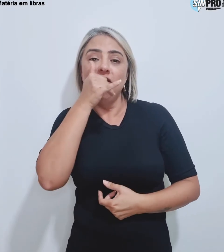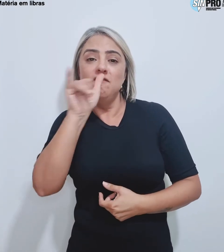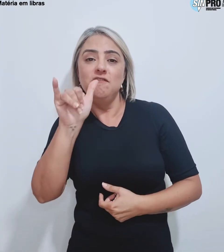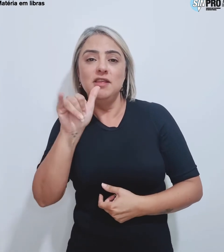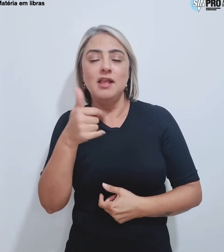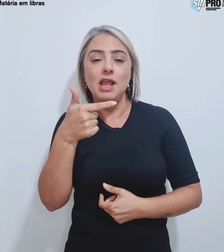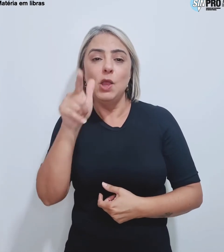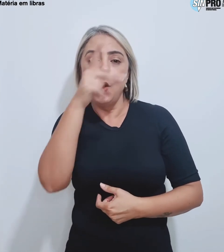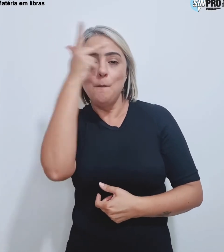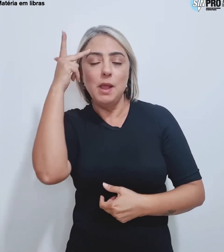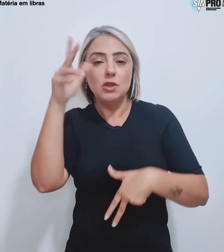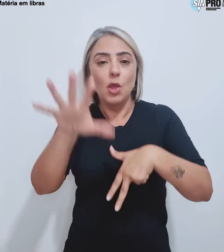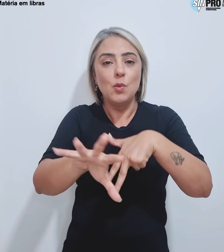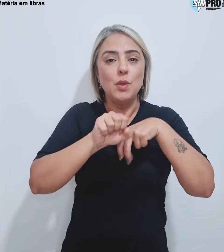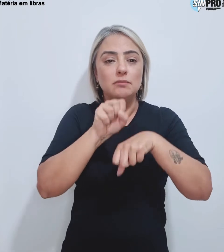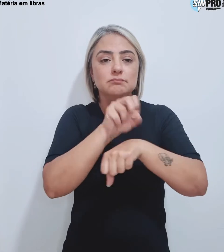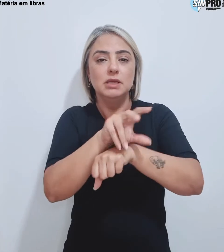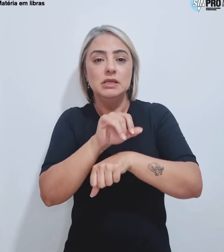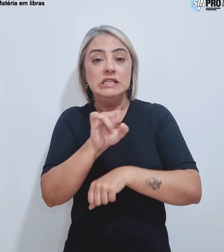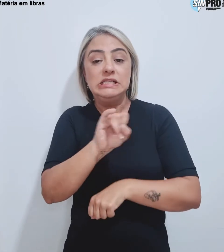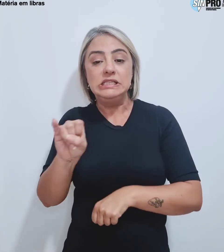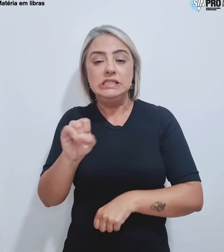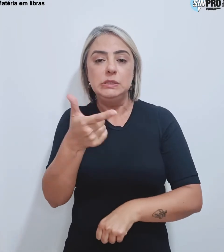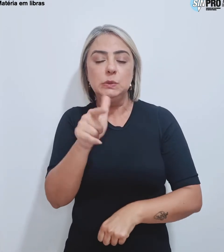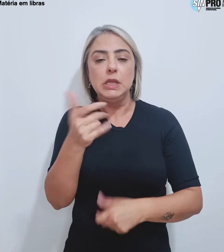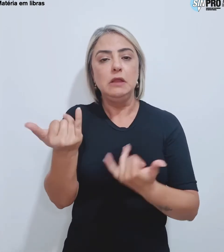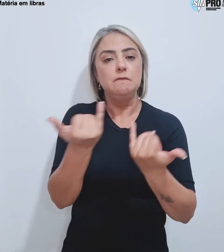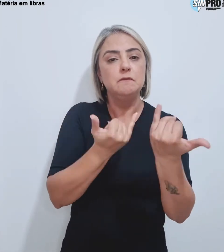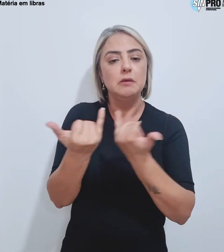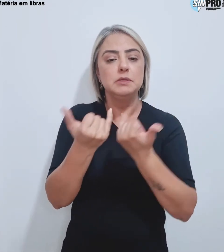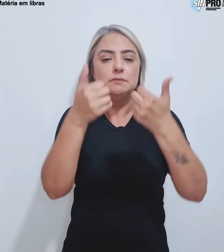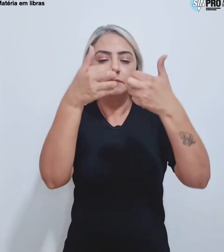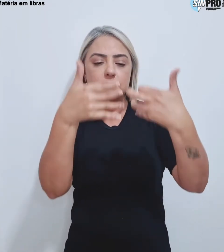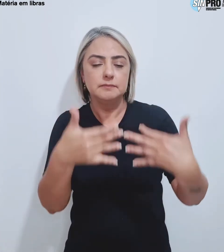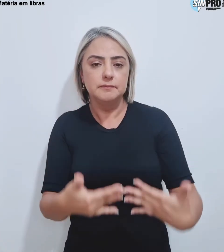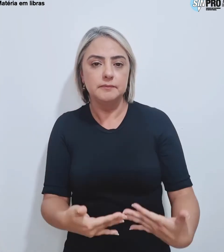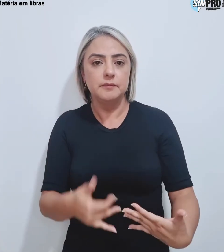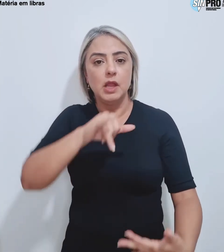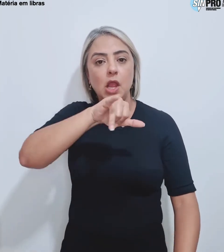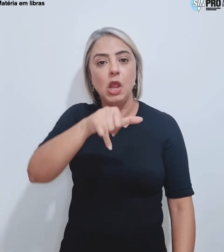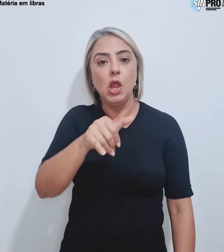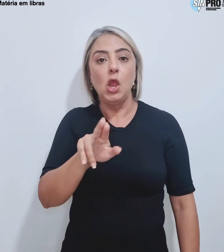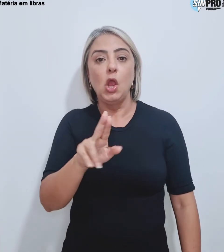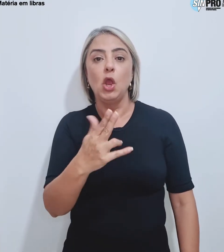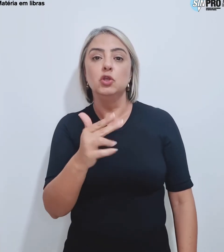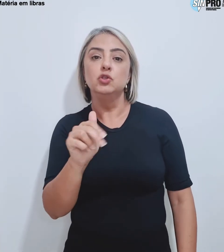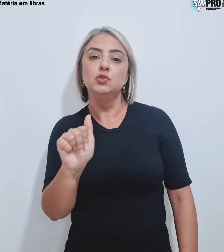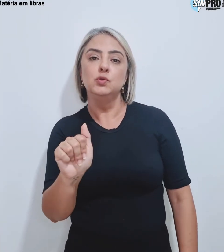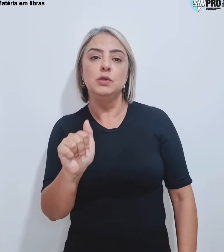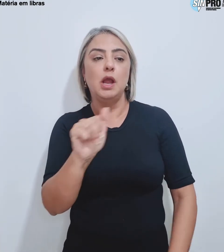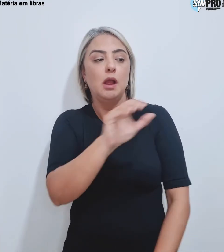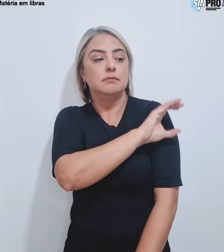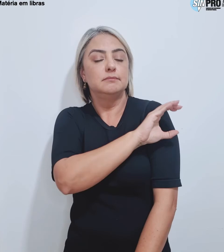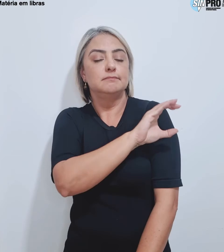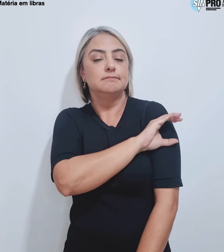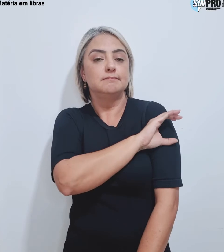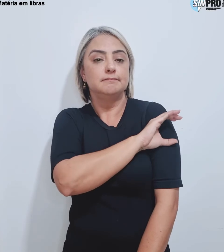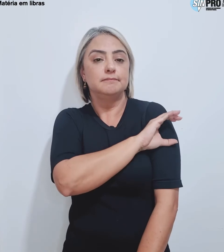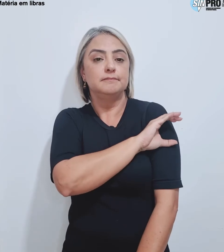pessoas sejam infectadas sem essas informações, explica Júlia Rocha, coordenadora da